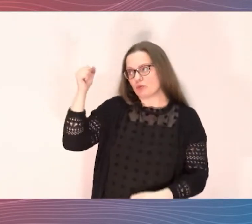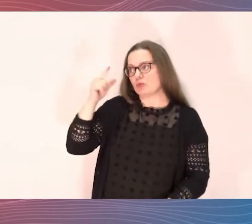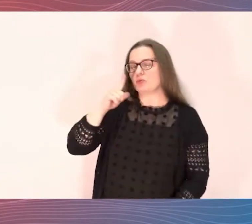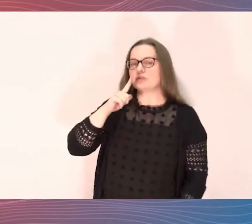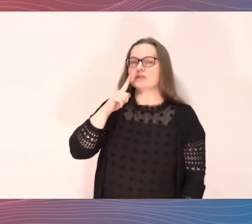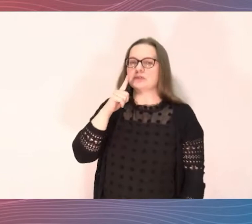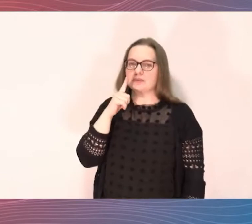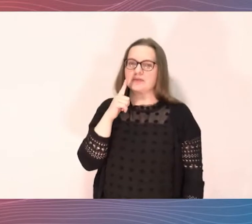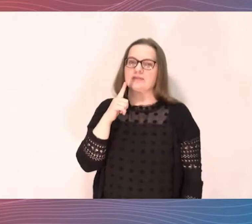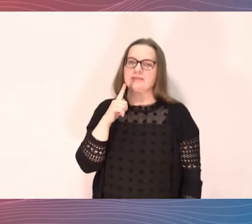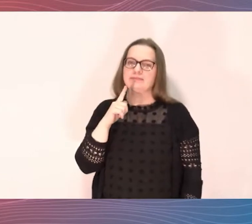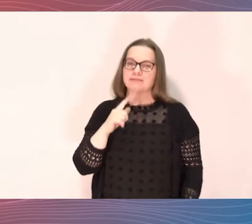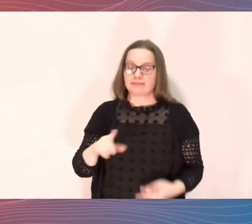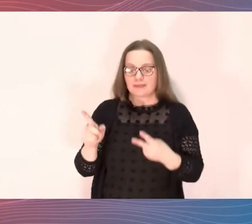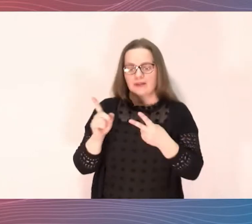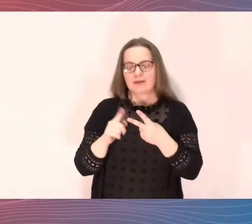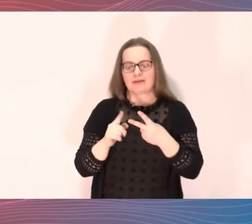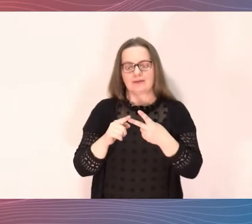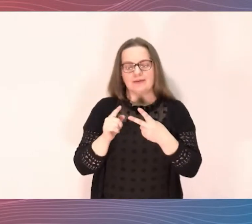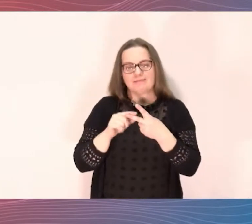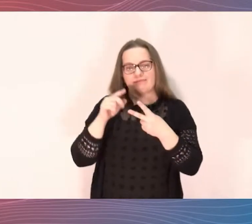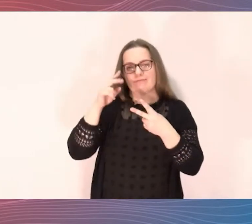4.